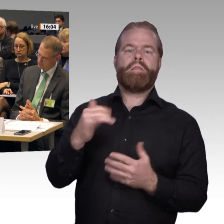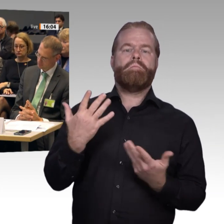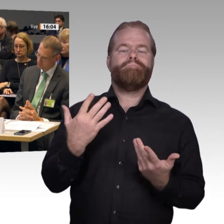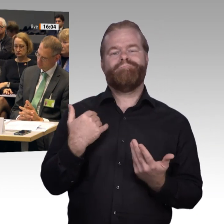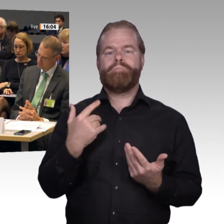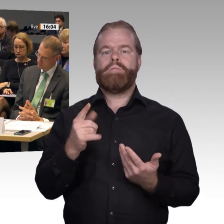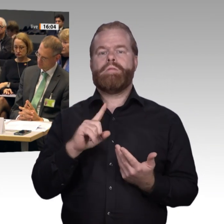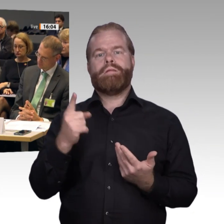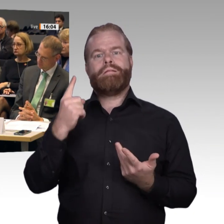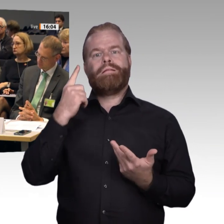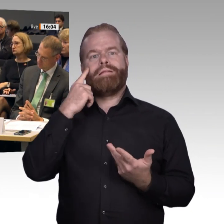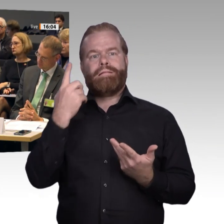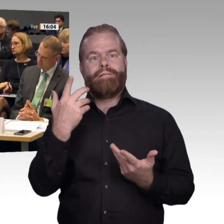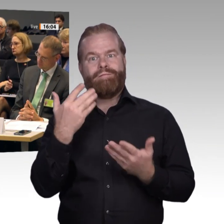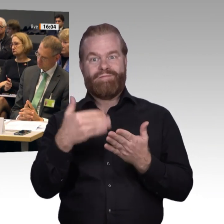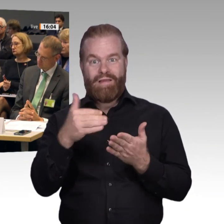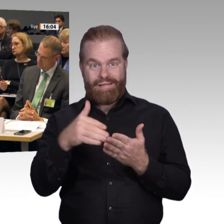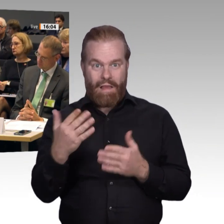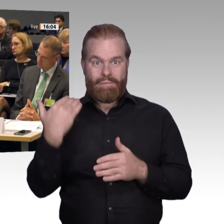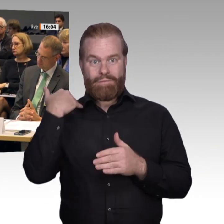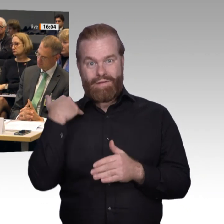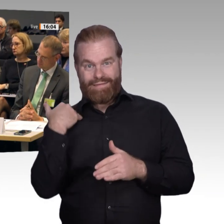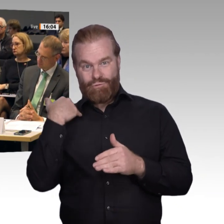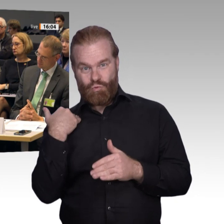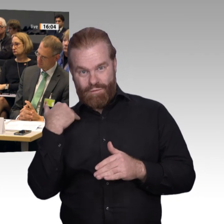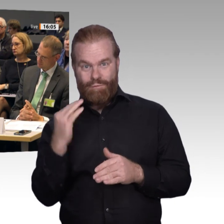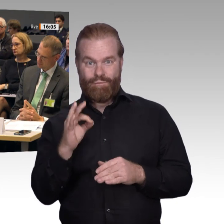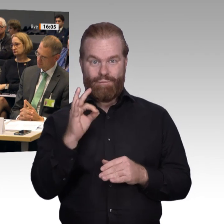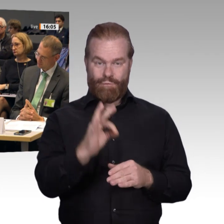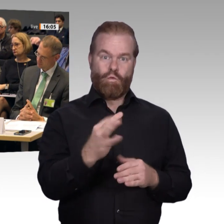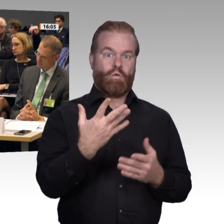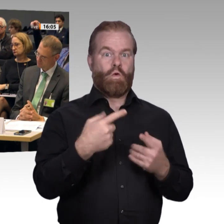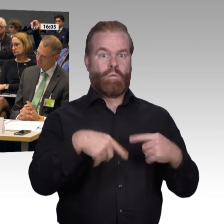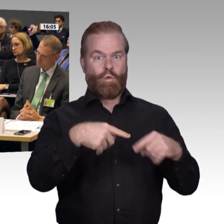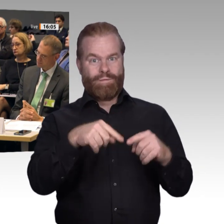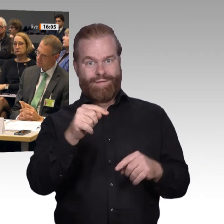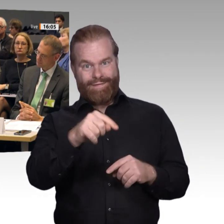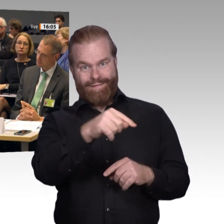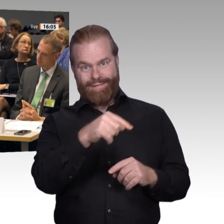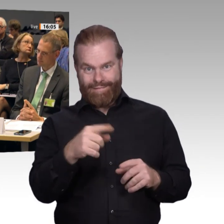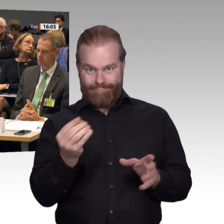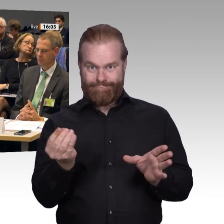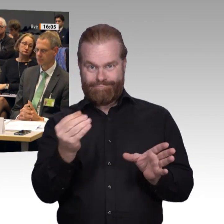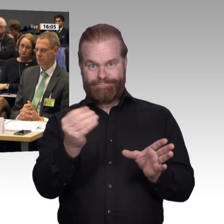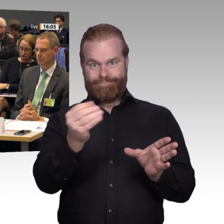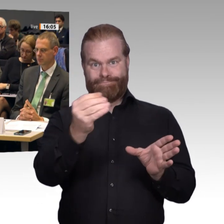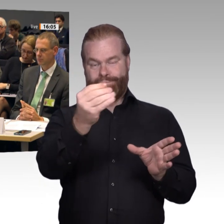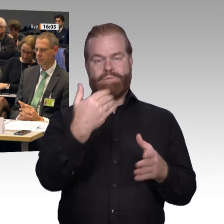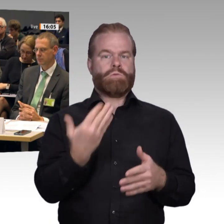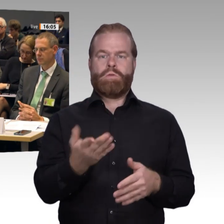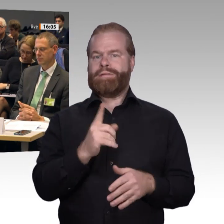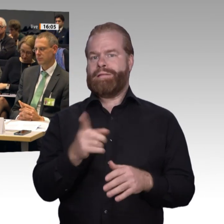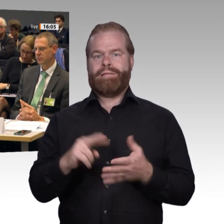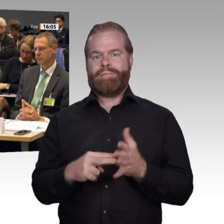noch hinzukommen werden und das Problem ja auch noch verschärfen werden. Denn die Pflegekosten werden natürlich auch ansteigen, was wiederum